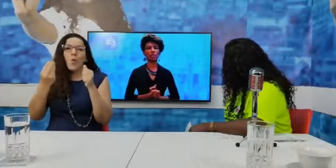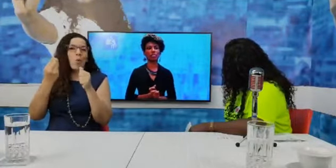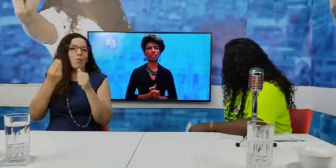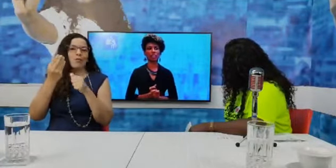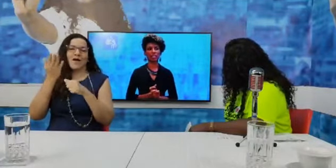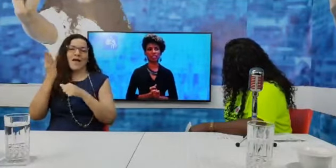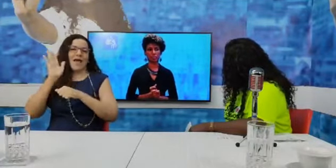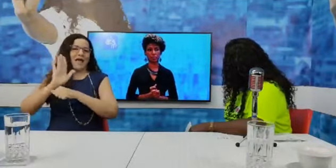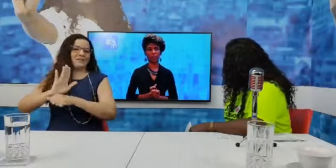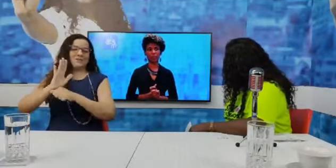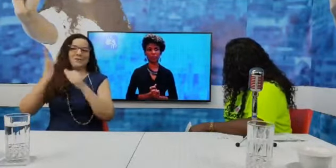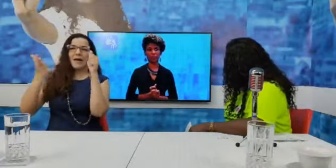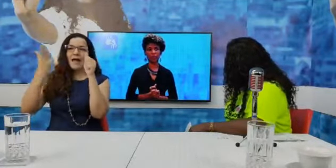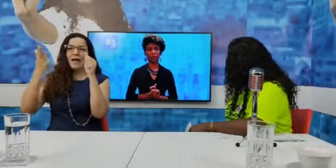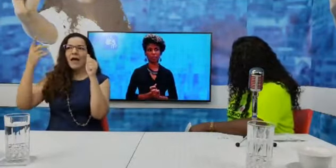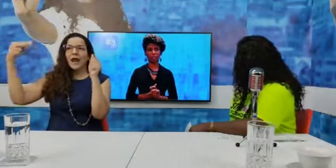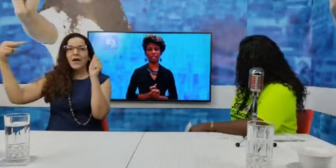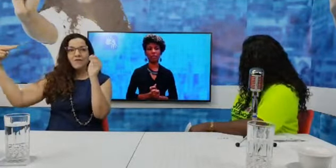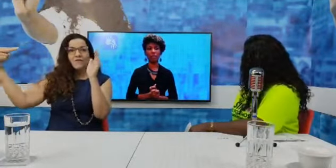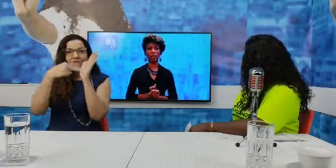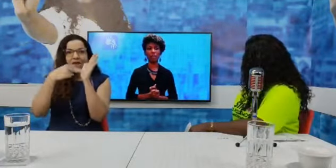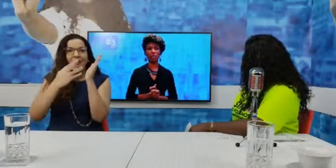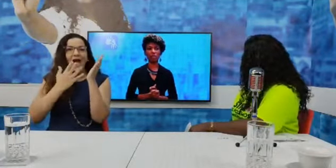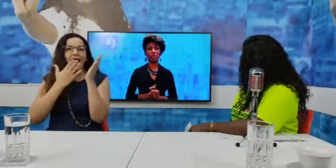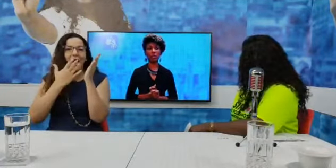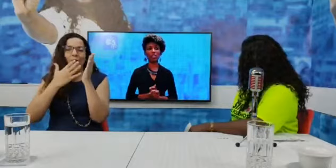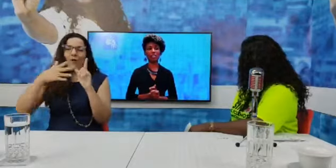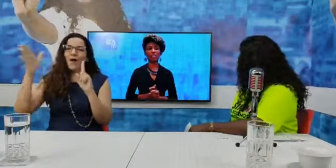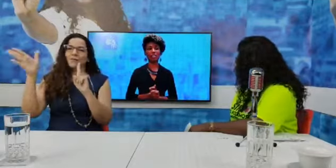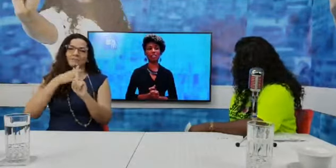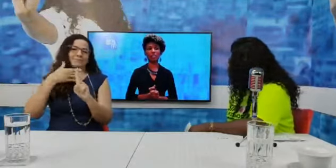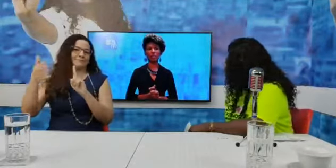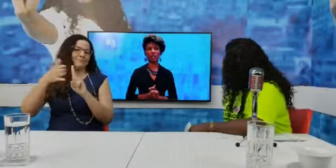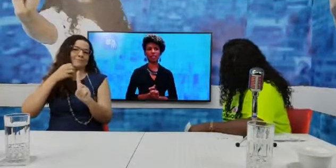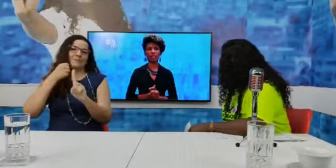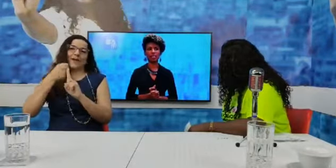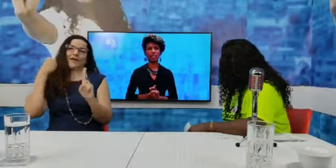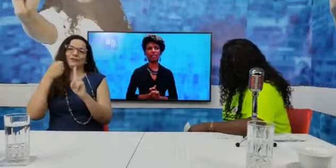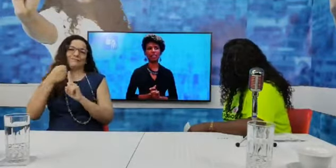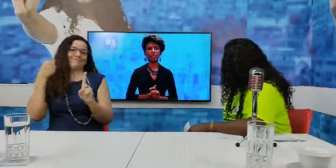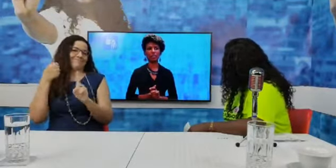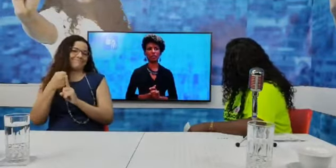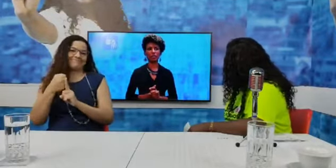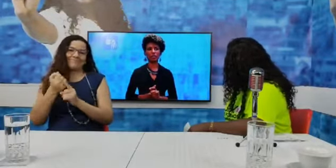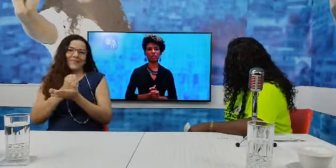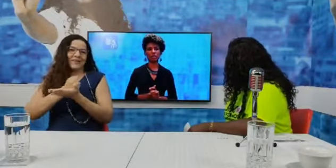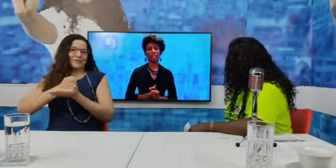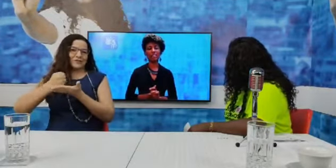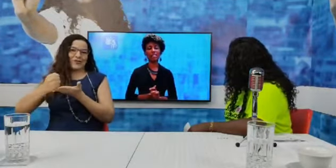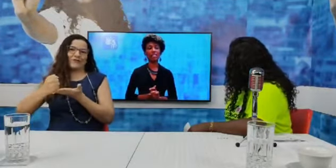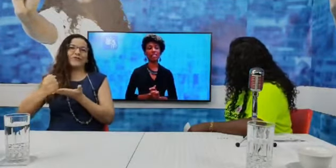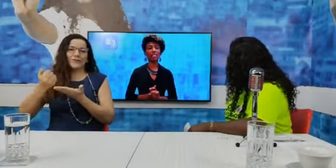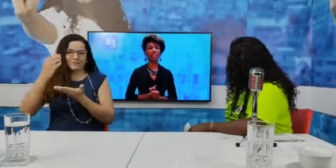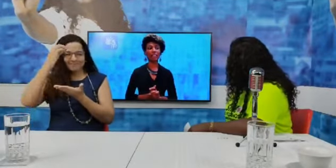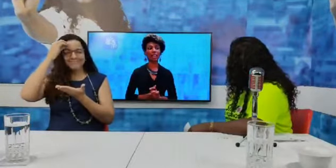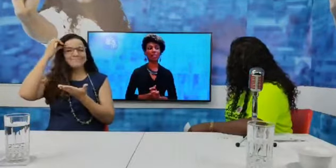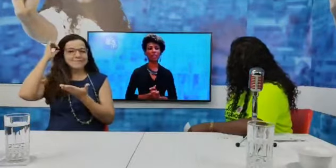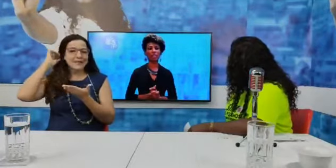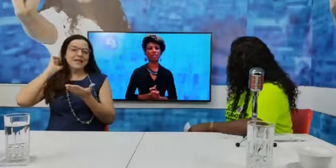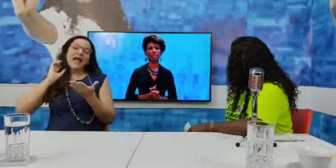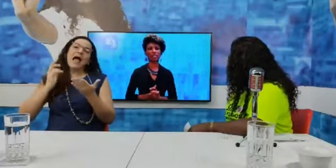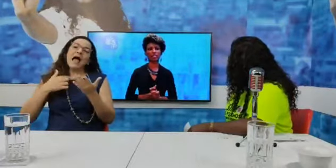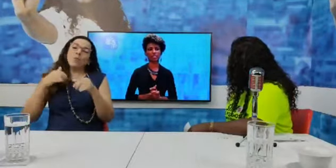vítima de violência e procurar ajuda. São algumas estratégias visuais que têm a ver com a cultura. E aí vai se identificar que